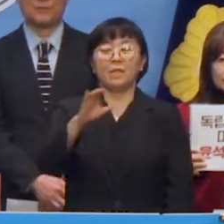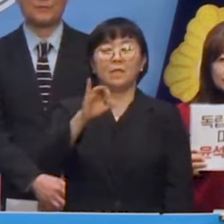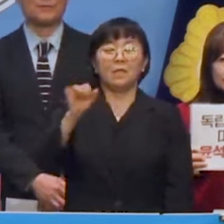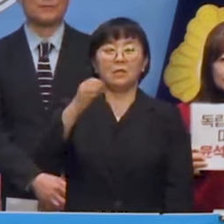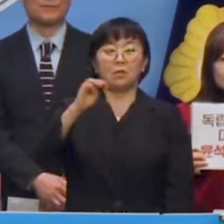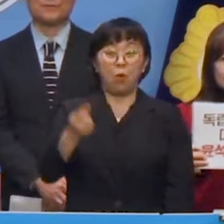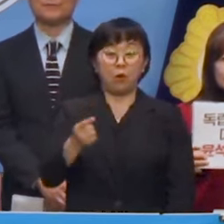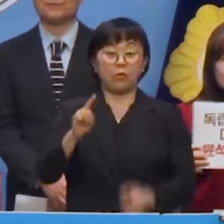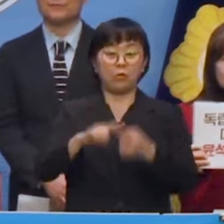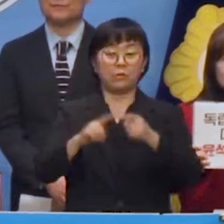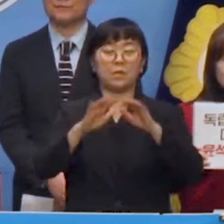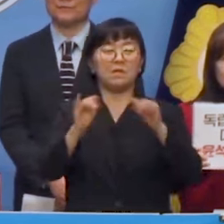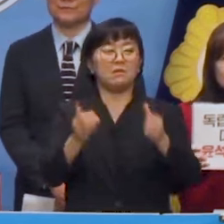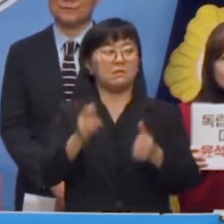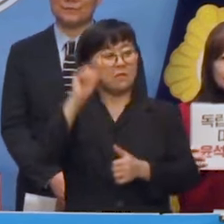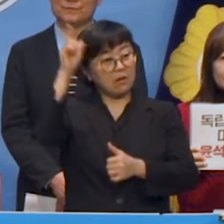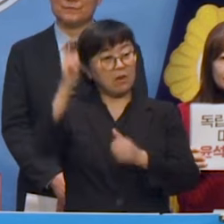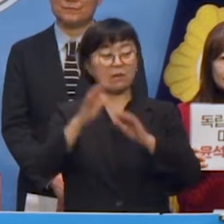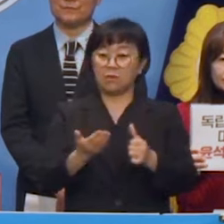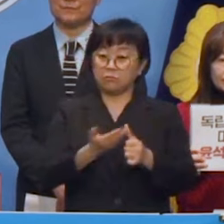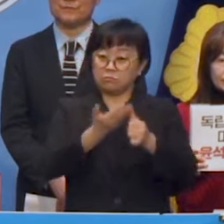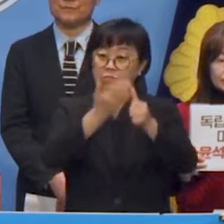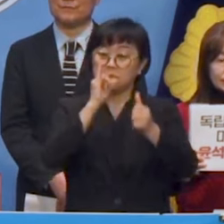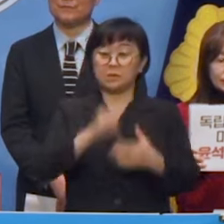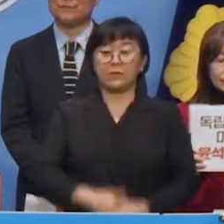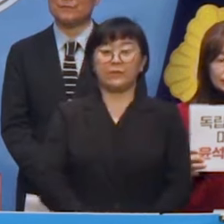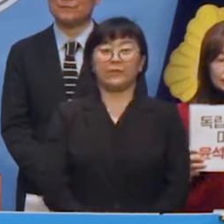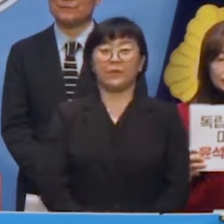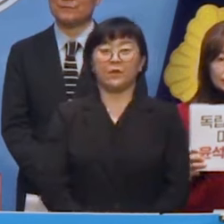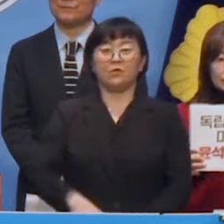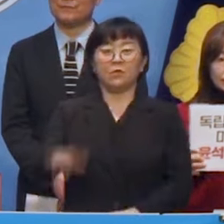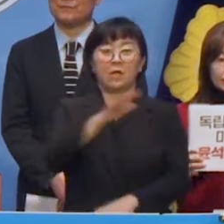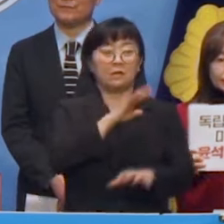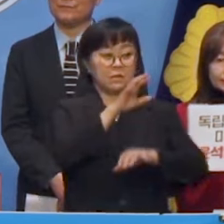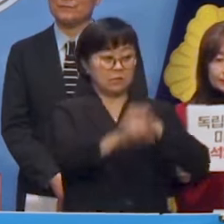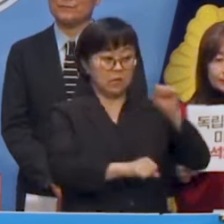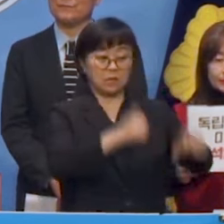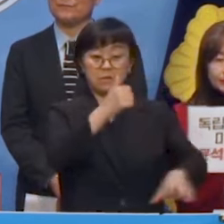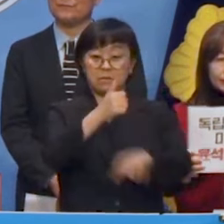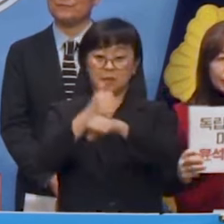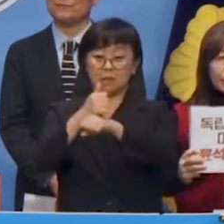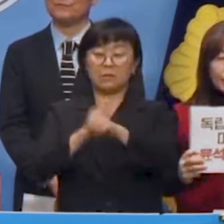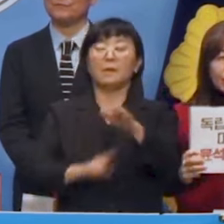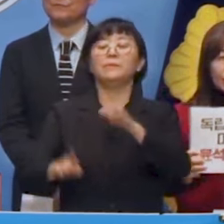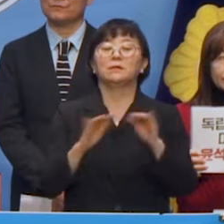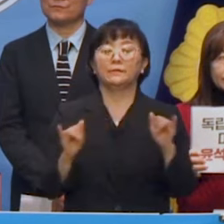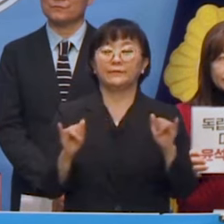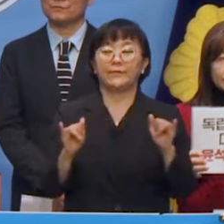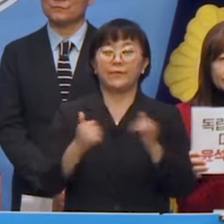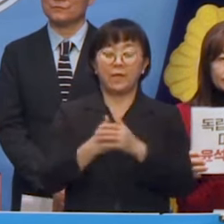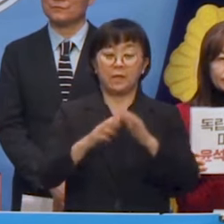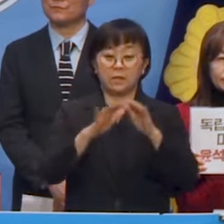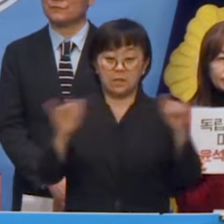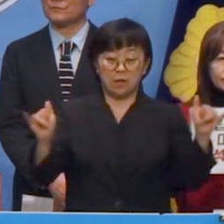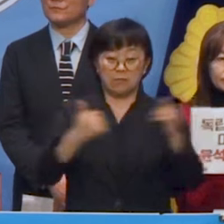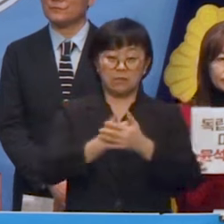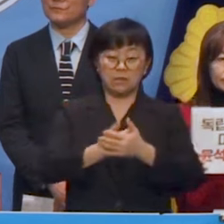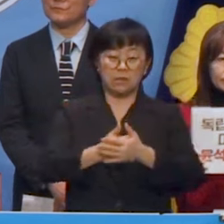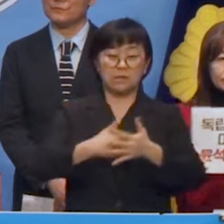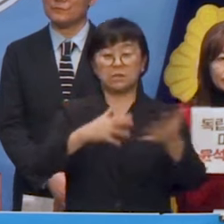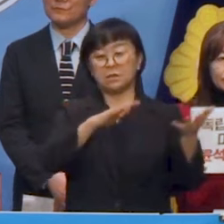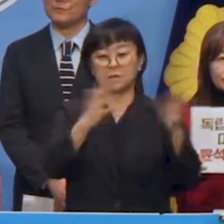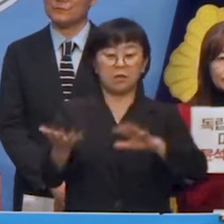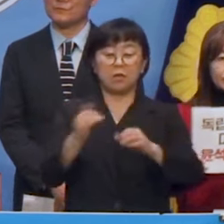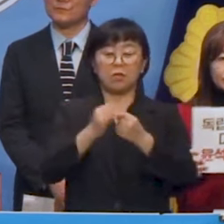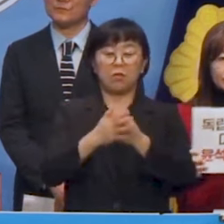히로부미를 인재라고 치켜세웠습니다. 우리나라를 침략해 식민지로 만드는데 앞장선자, 사람들을 무참히